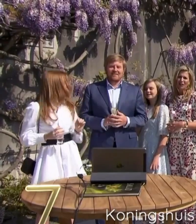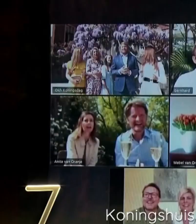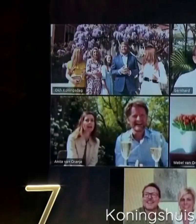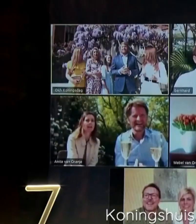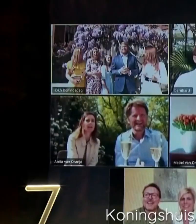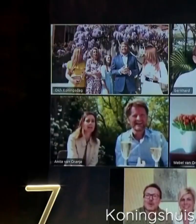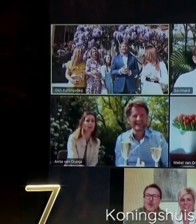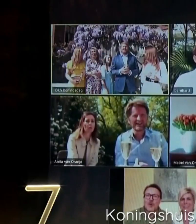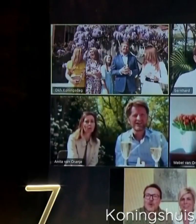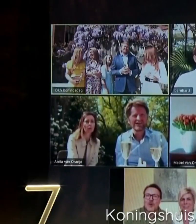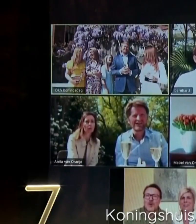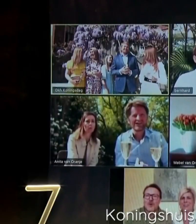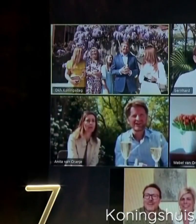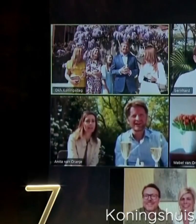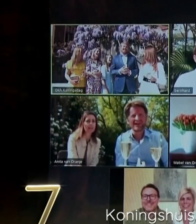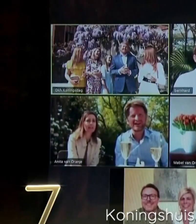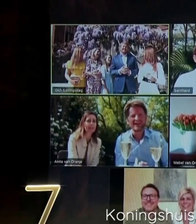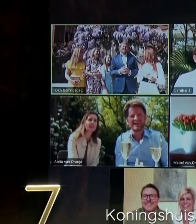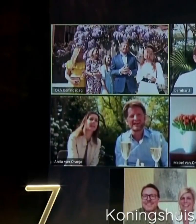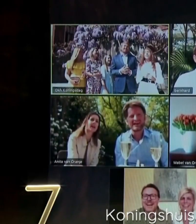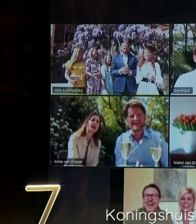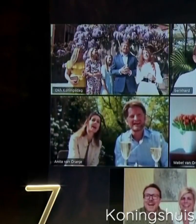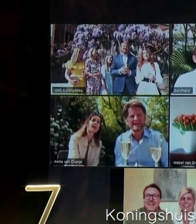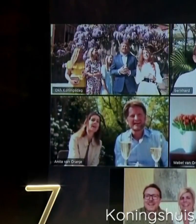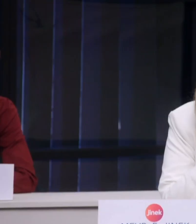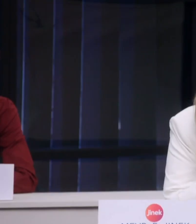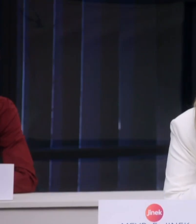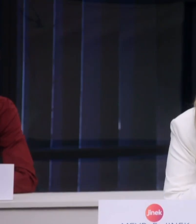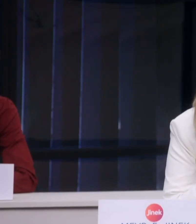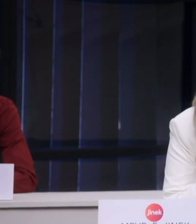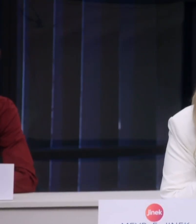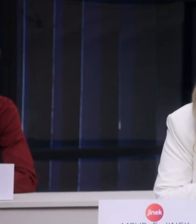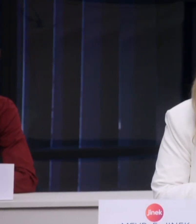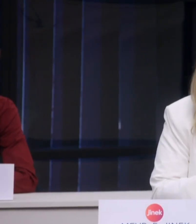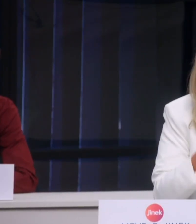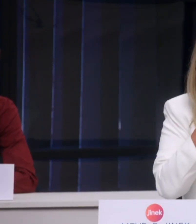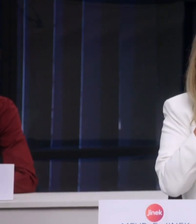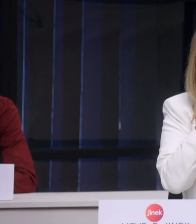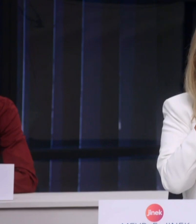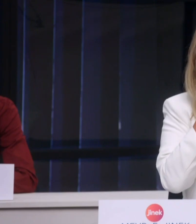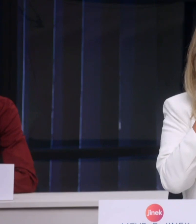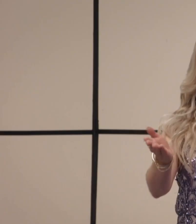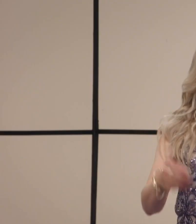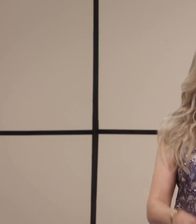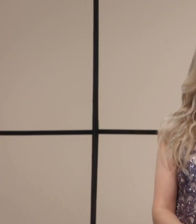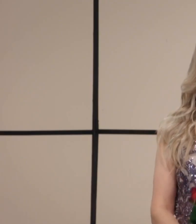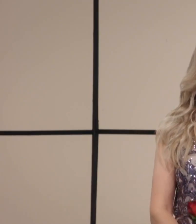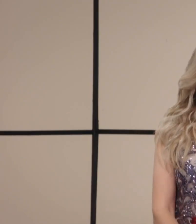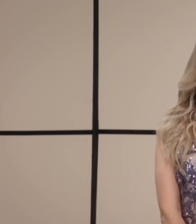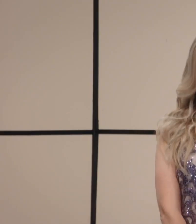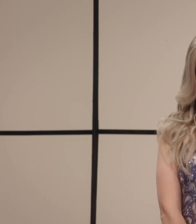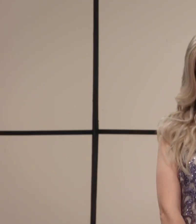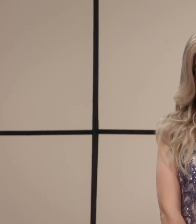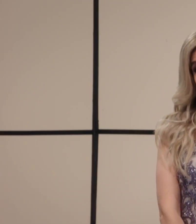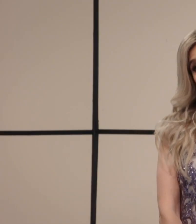In de gloria. In de... Ja, ik ken hem. Ik vond die gast dat